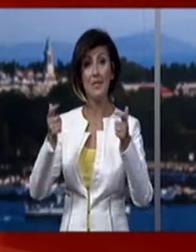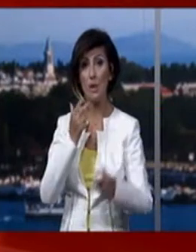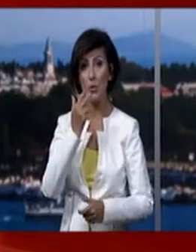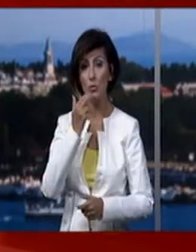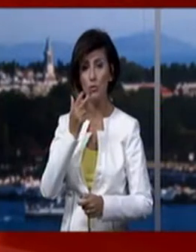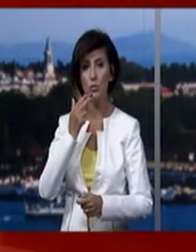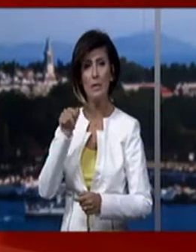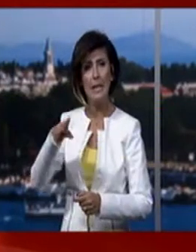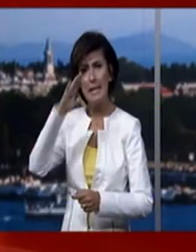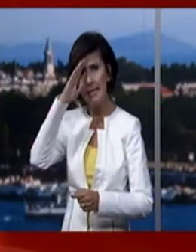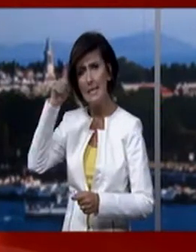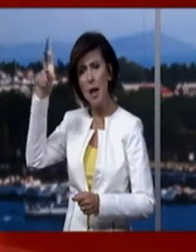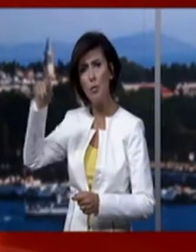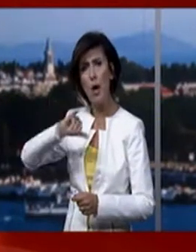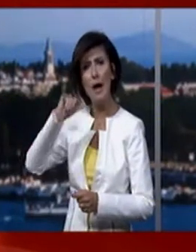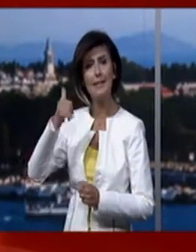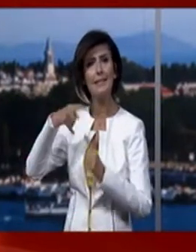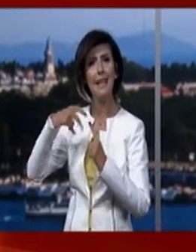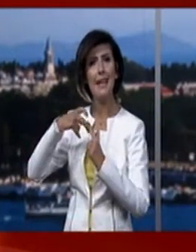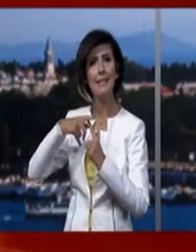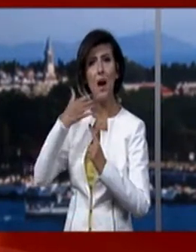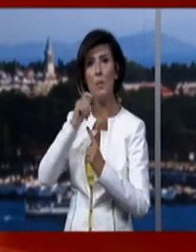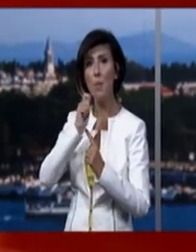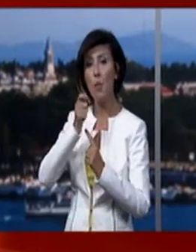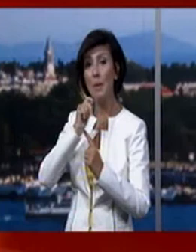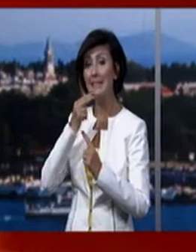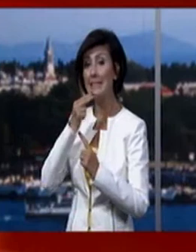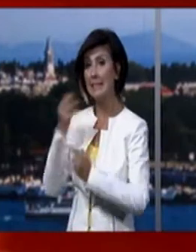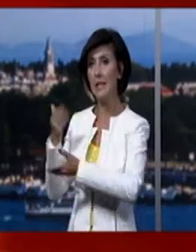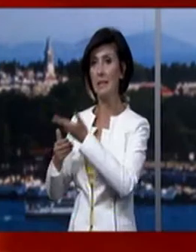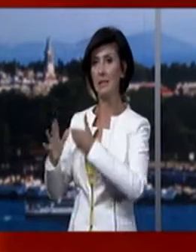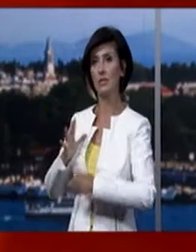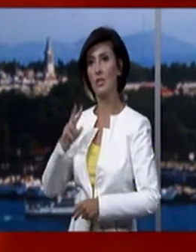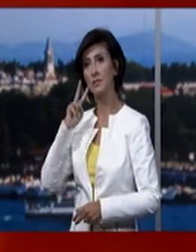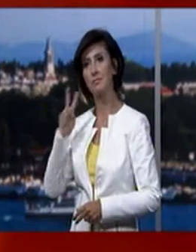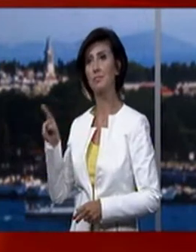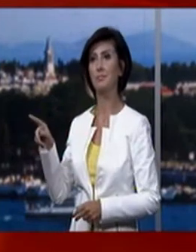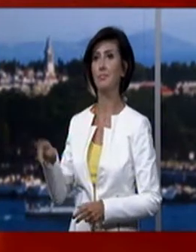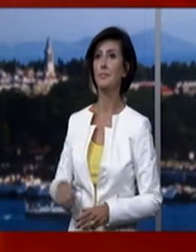konuştu. İstanbul'dan ayrıntıları TRT Haber muhabiri Özlem Coşar aktaracak.